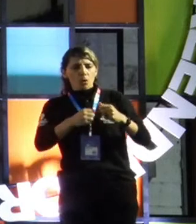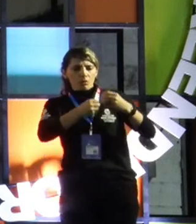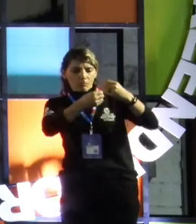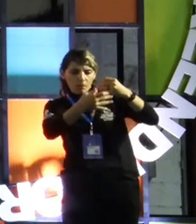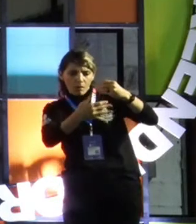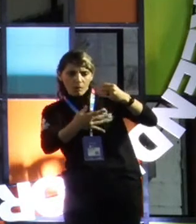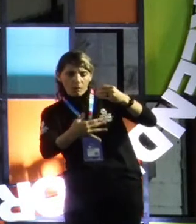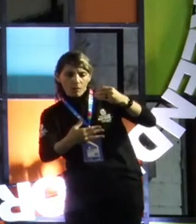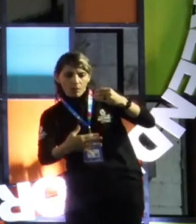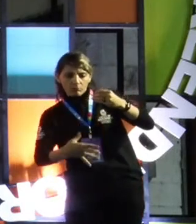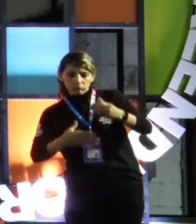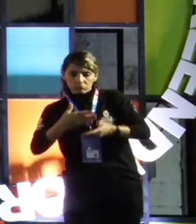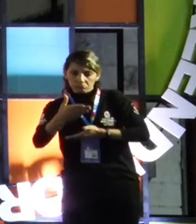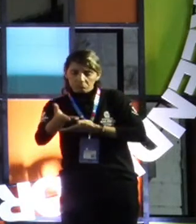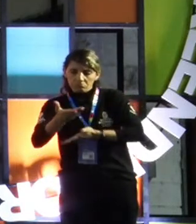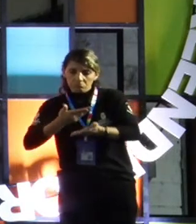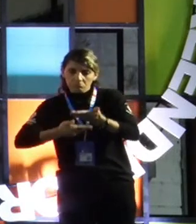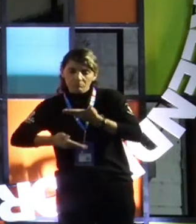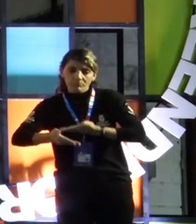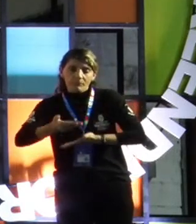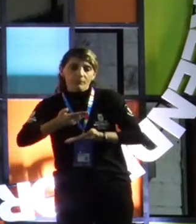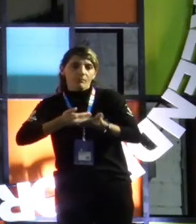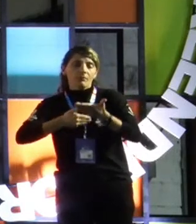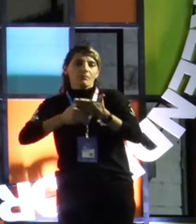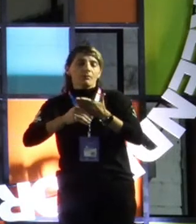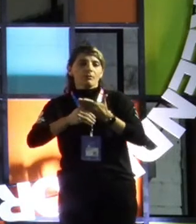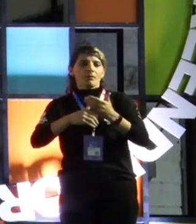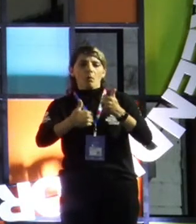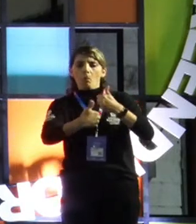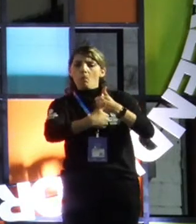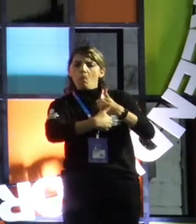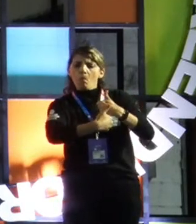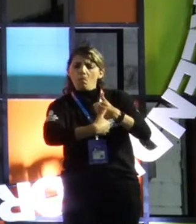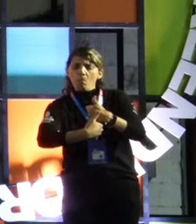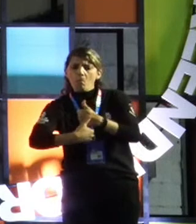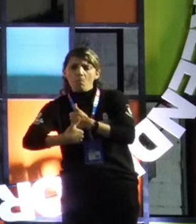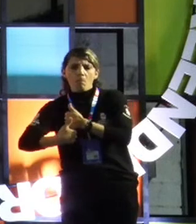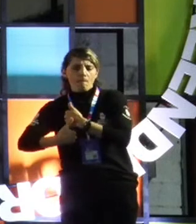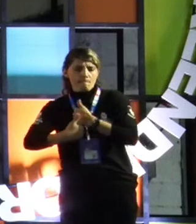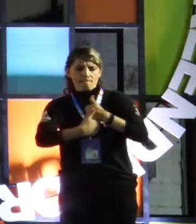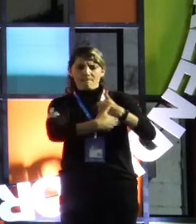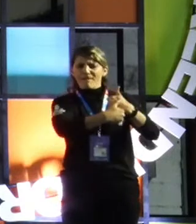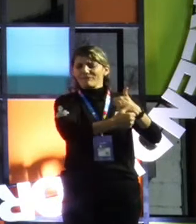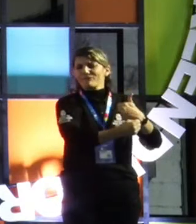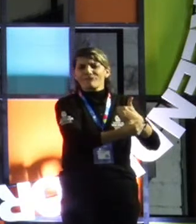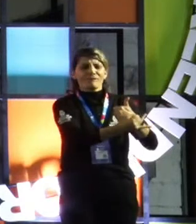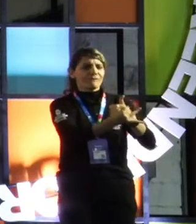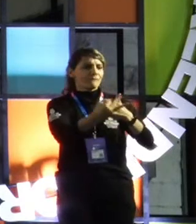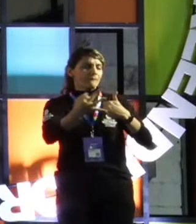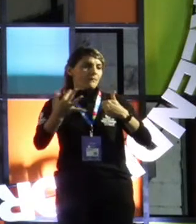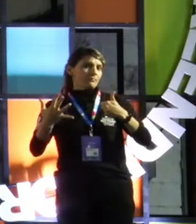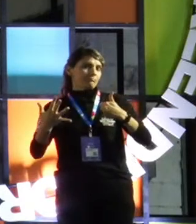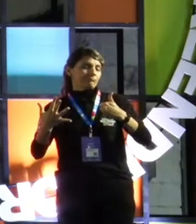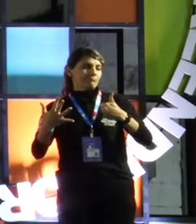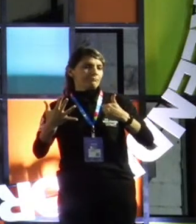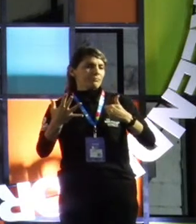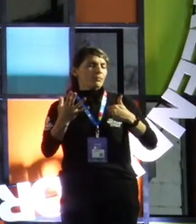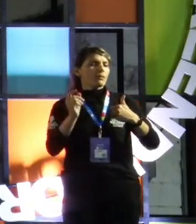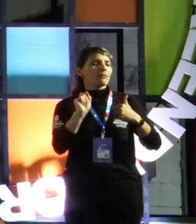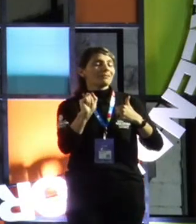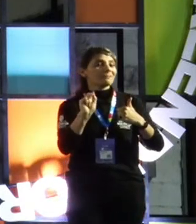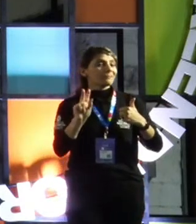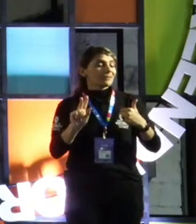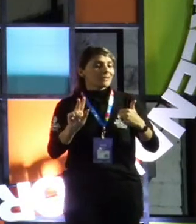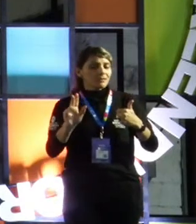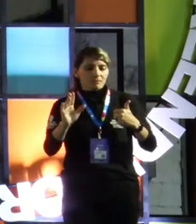interage, o teu número de like ele é condizente com o número de seguidor que você tem, isso chama atenção